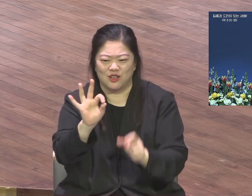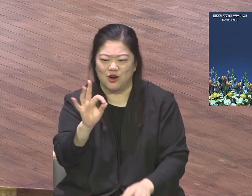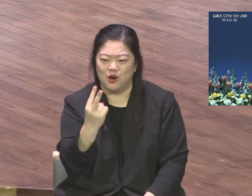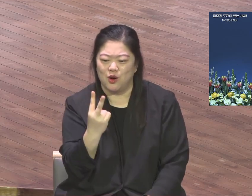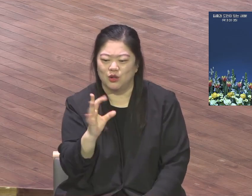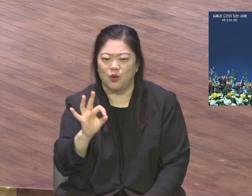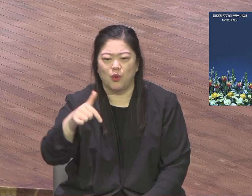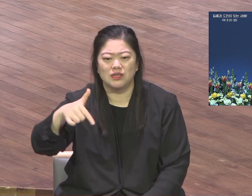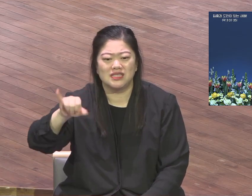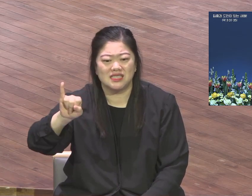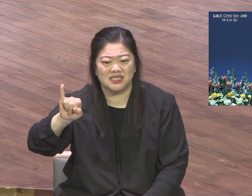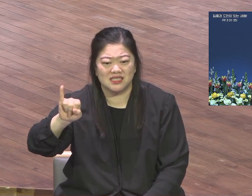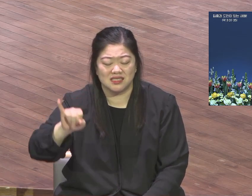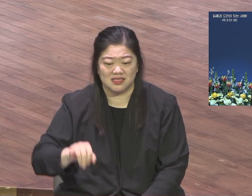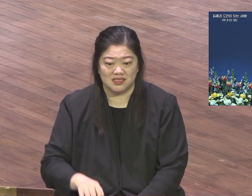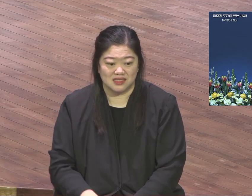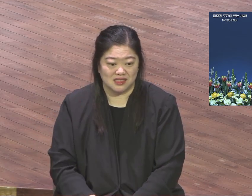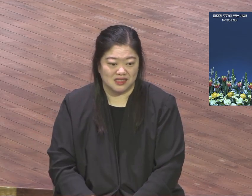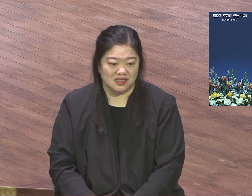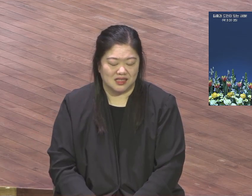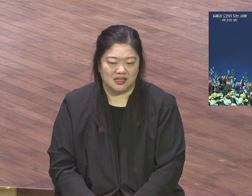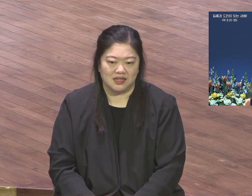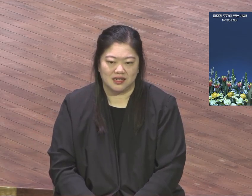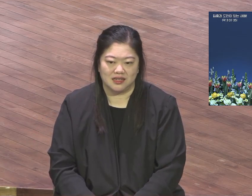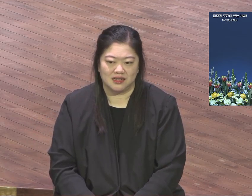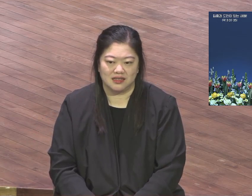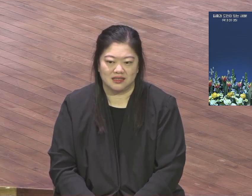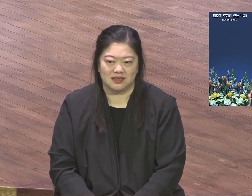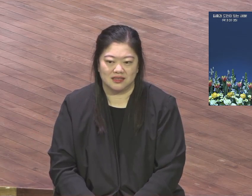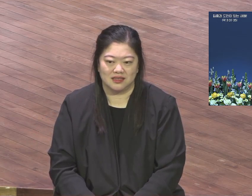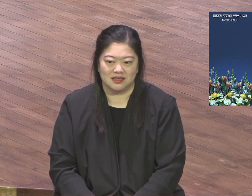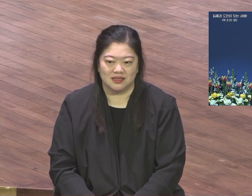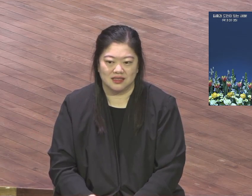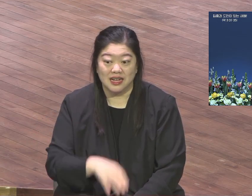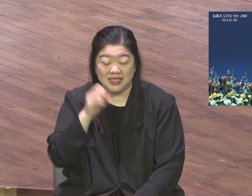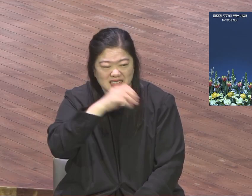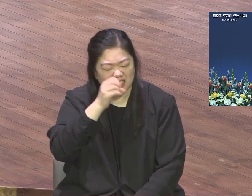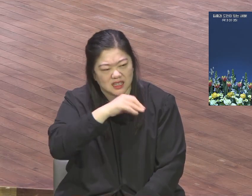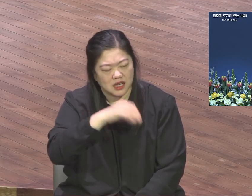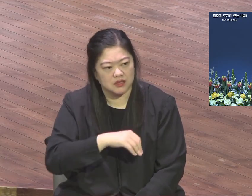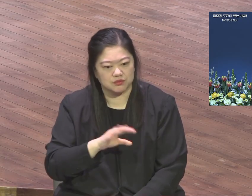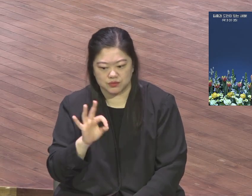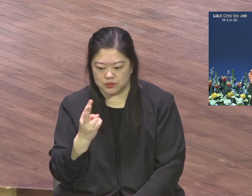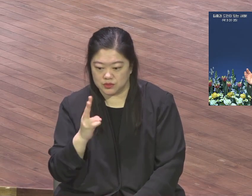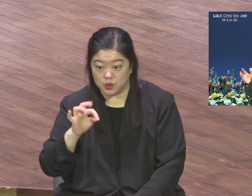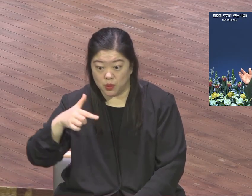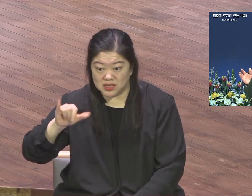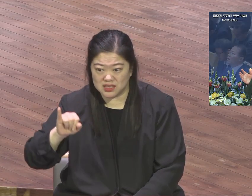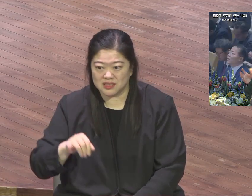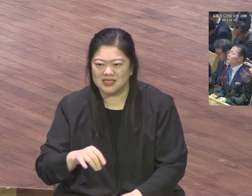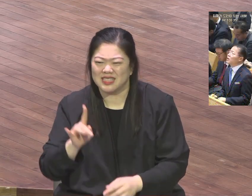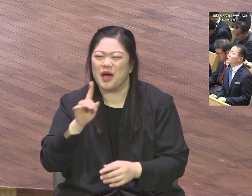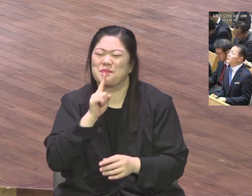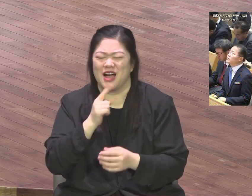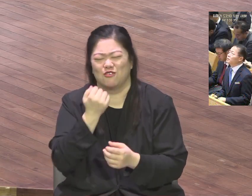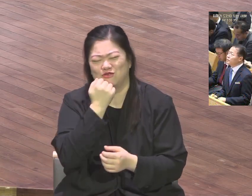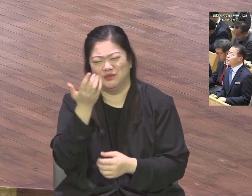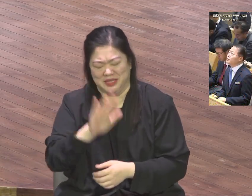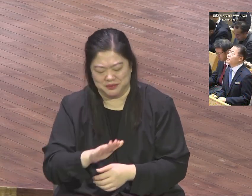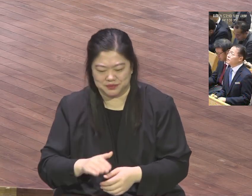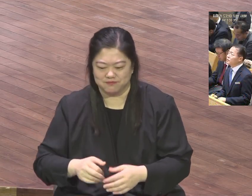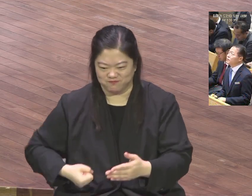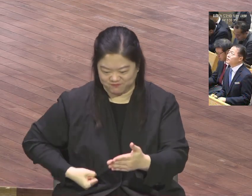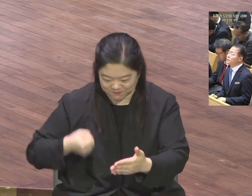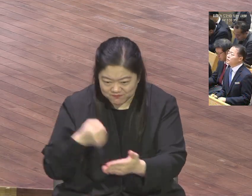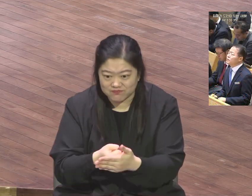이거 있어야 돼요. 힘찬 열정 이거 가지고 새해를 출발하시기 바랍니다.